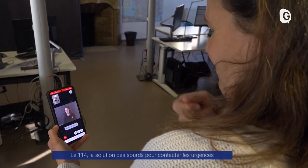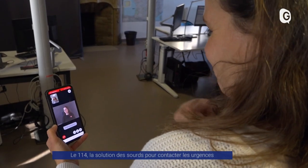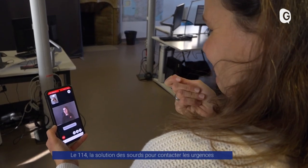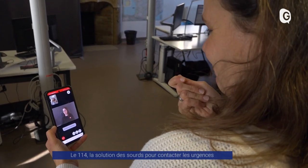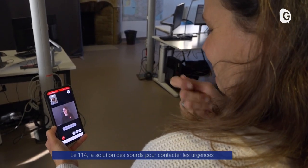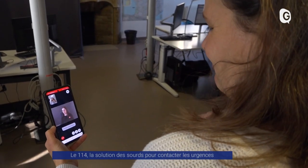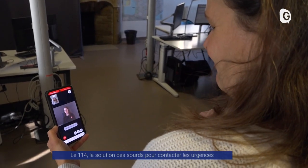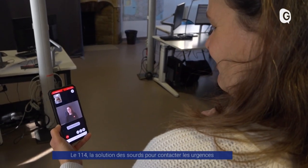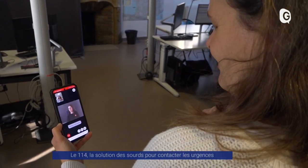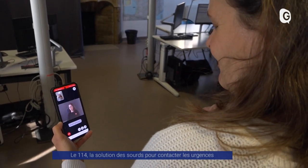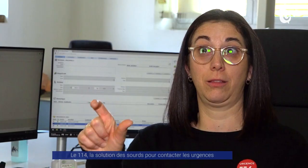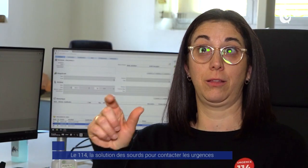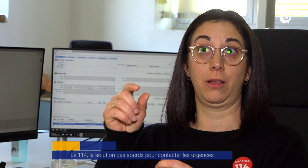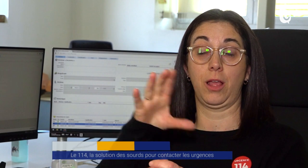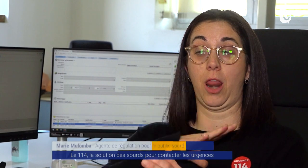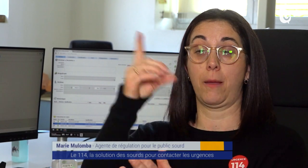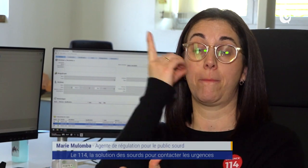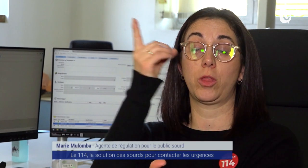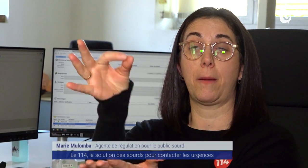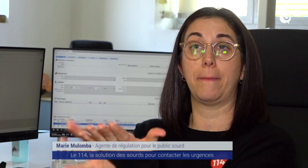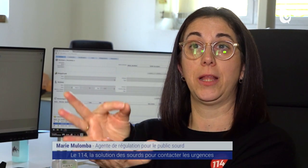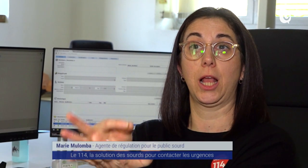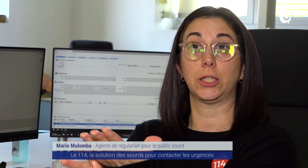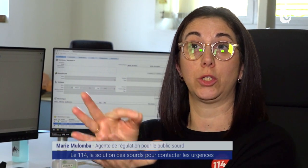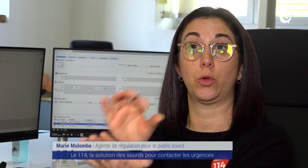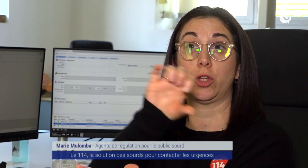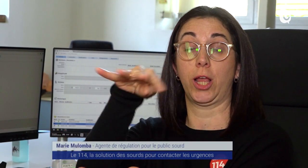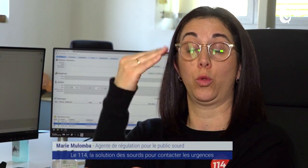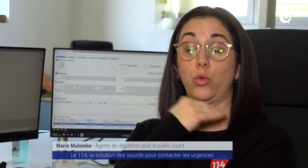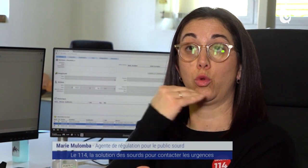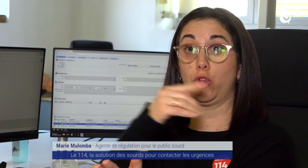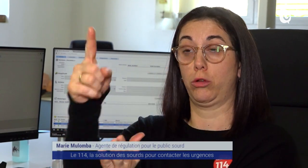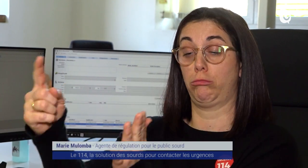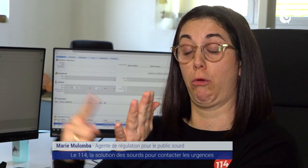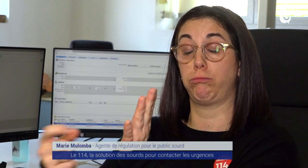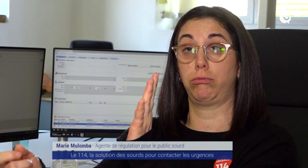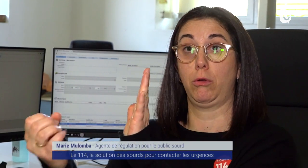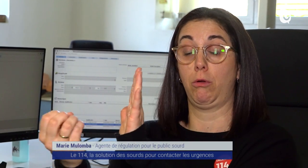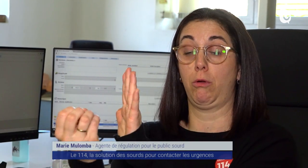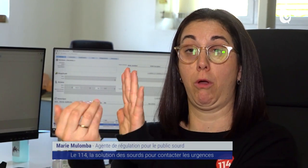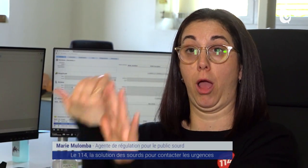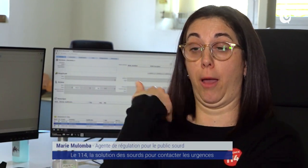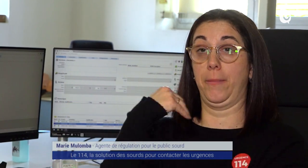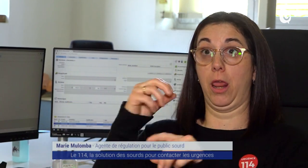'urgence. Si la personne a téléchargé l'application du 114 dans son téléphone, elle peut nous appeler directement en visio.